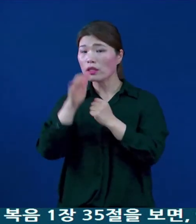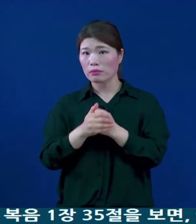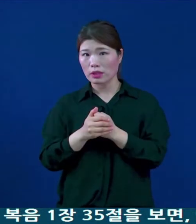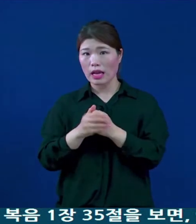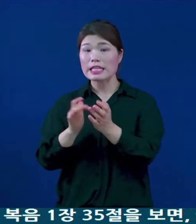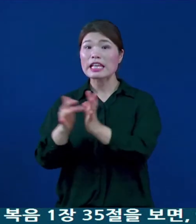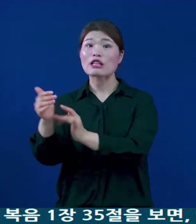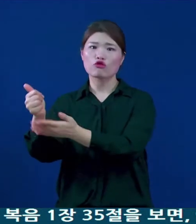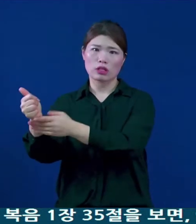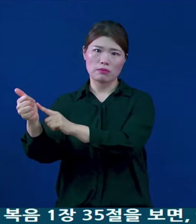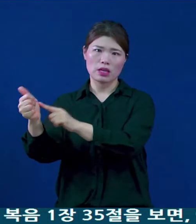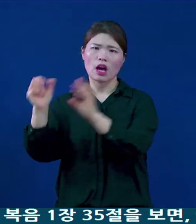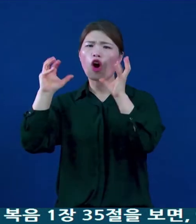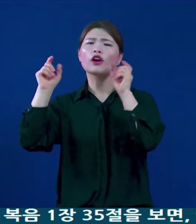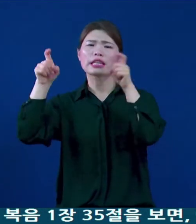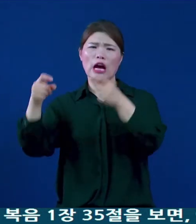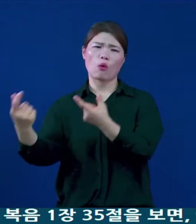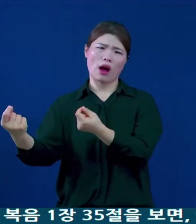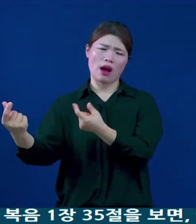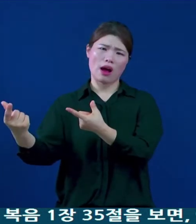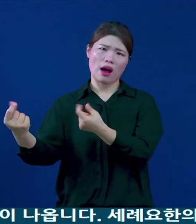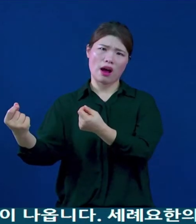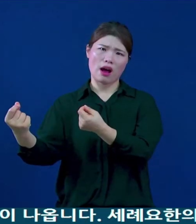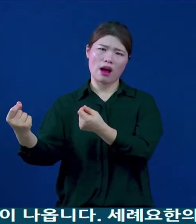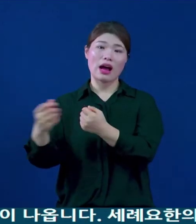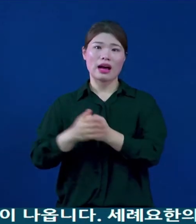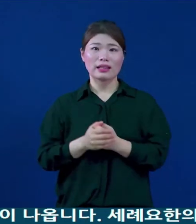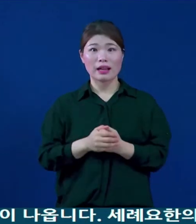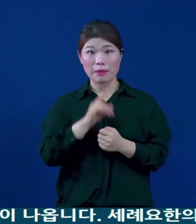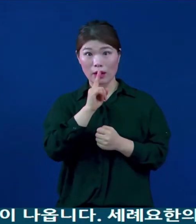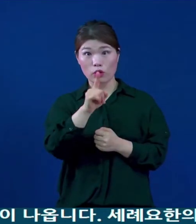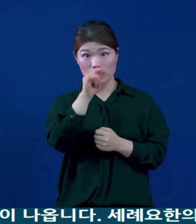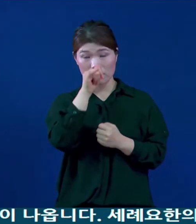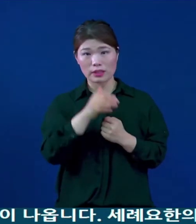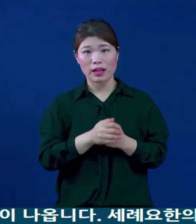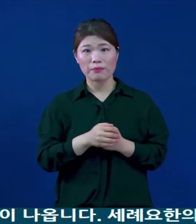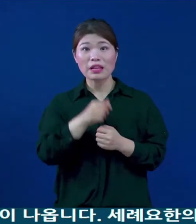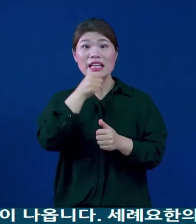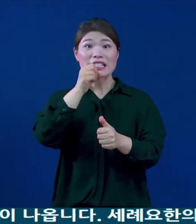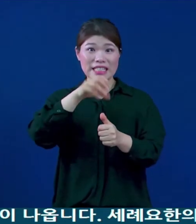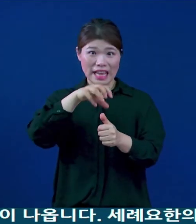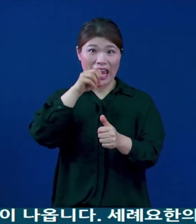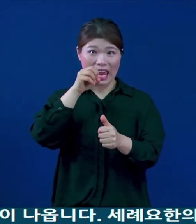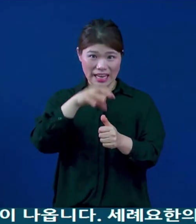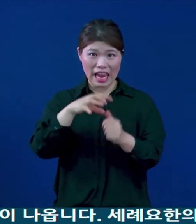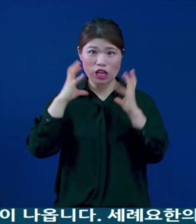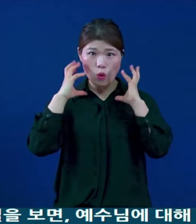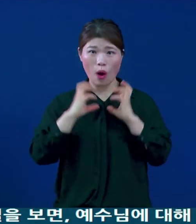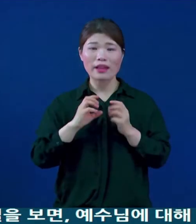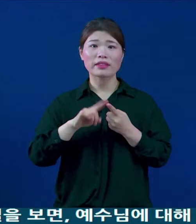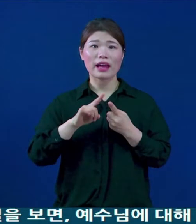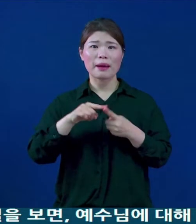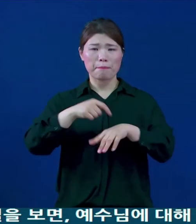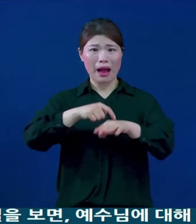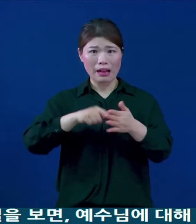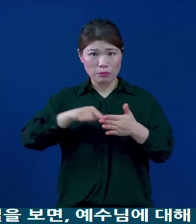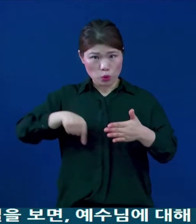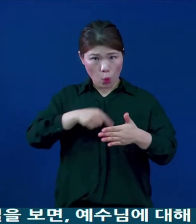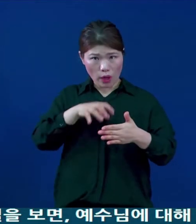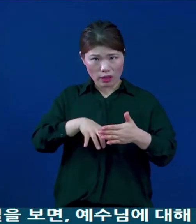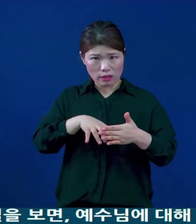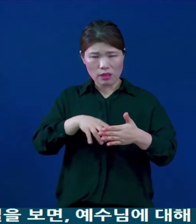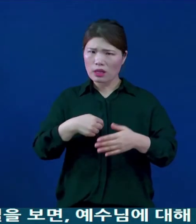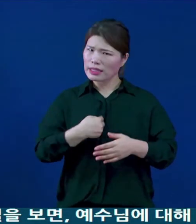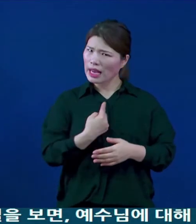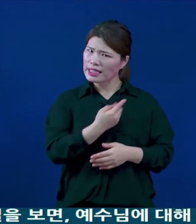예수님이 어린 양이다, 이렇게 증거를 합니다. 사실 세례 요한의 마음속에는 자신의